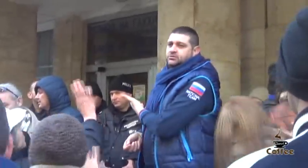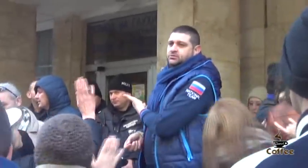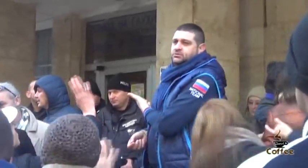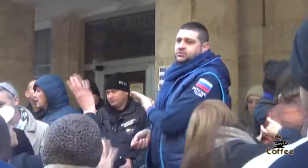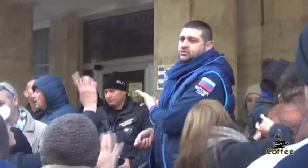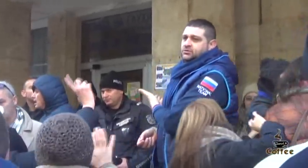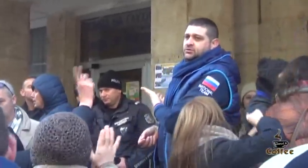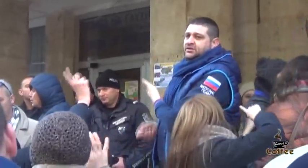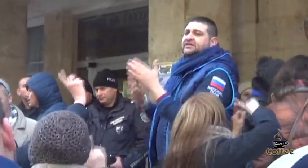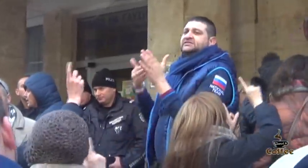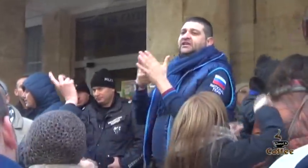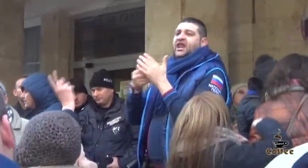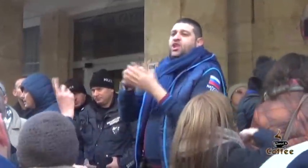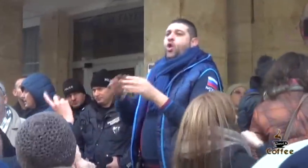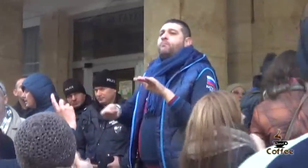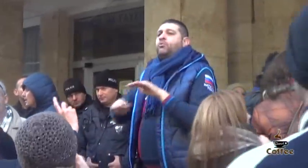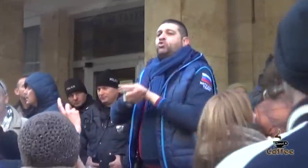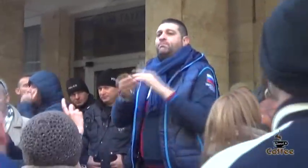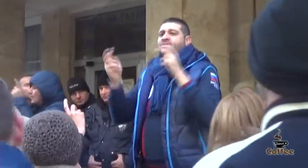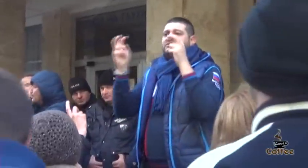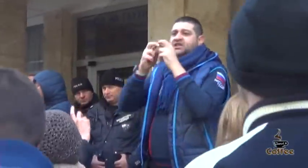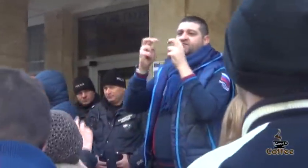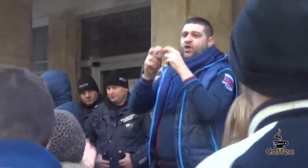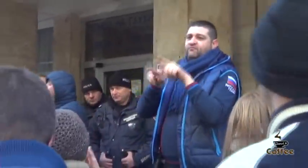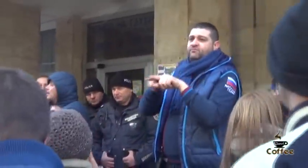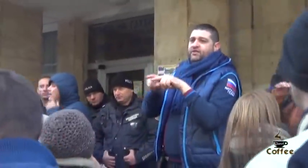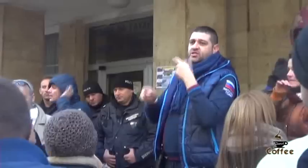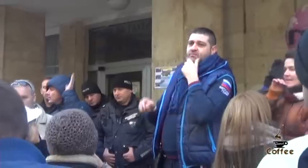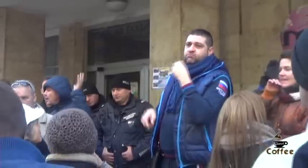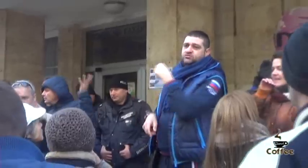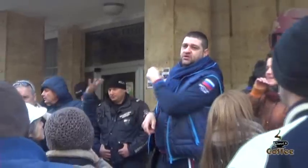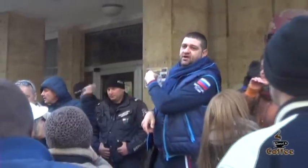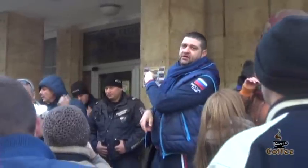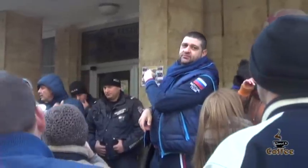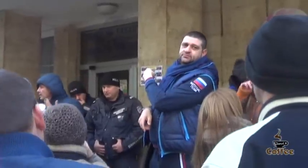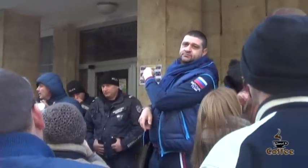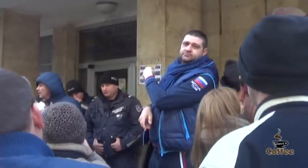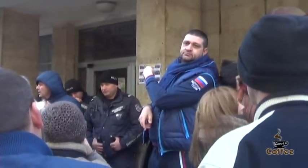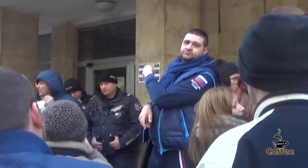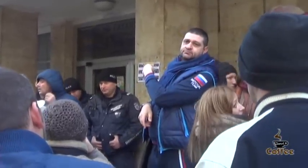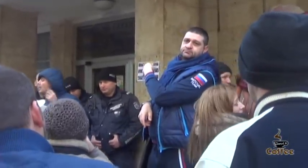Yeah.